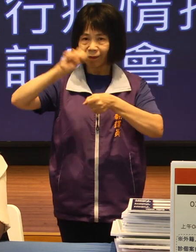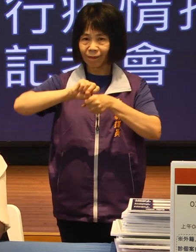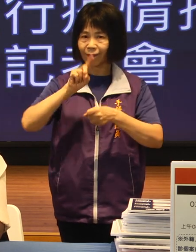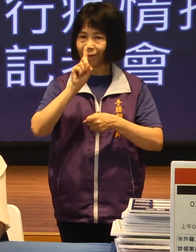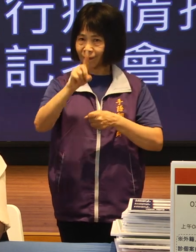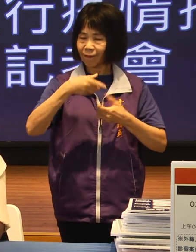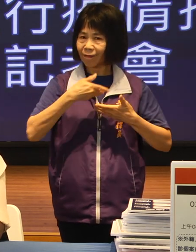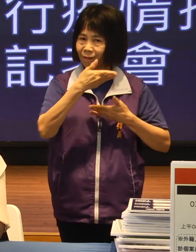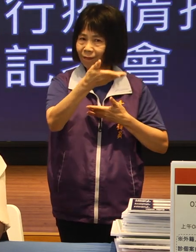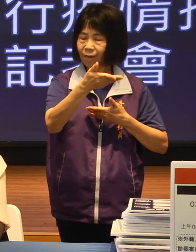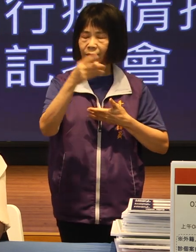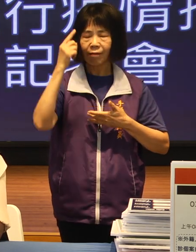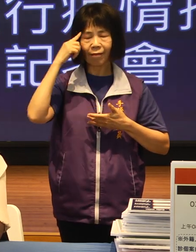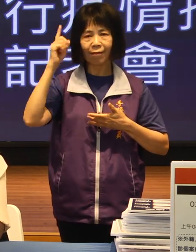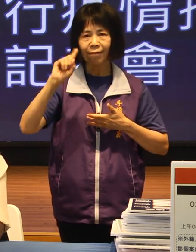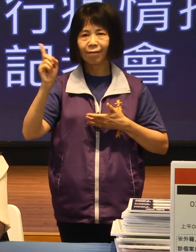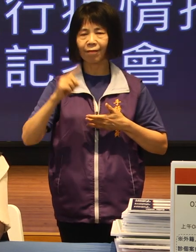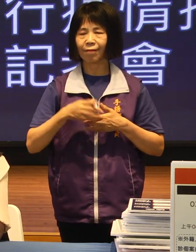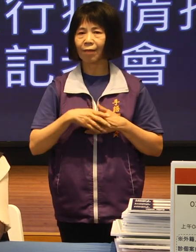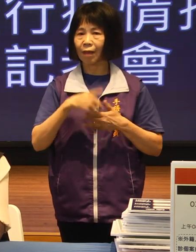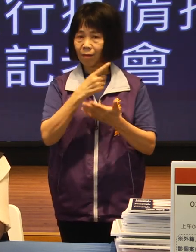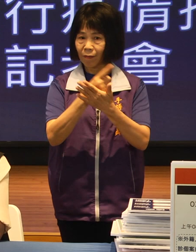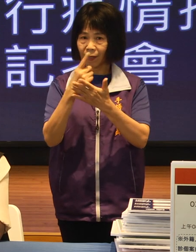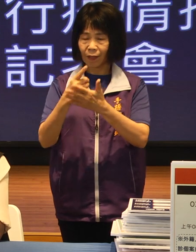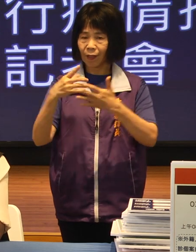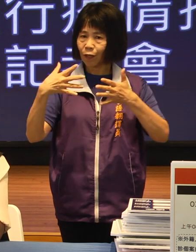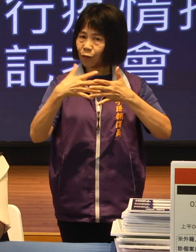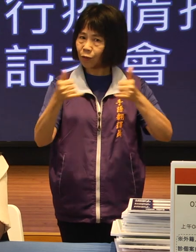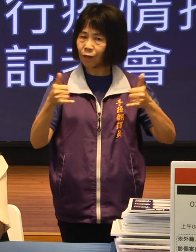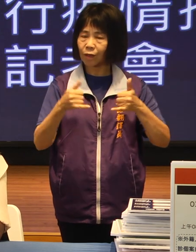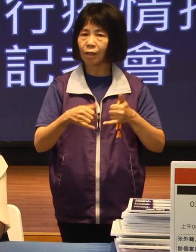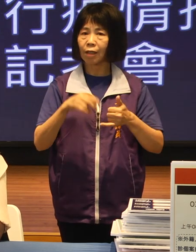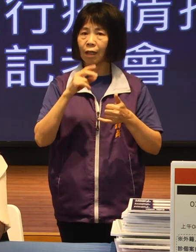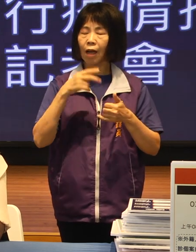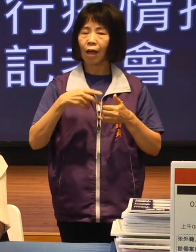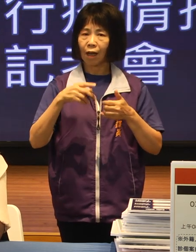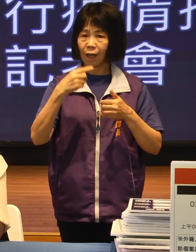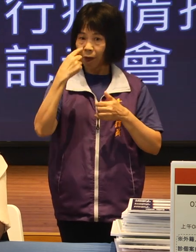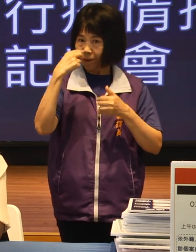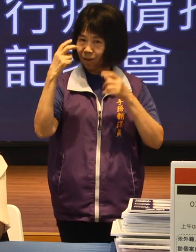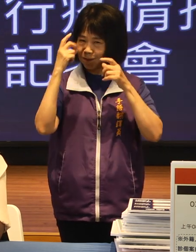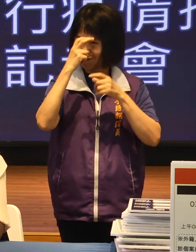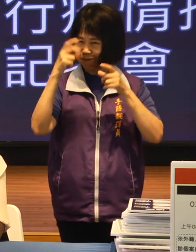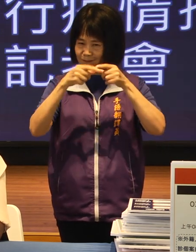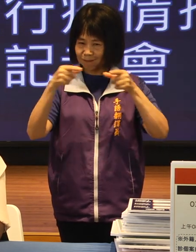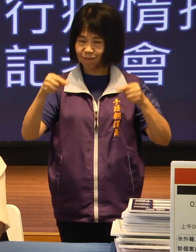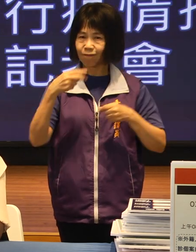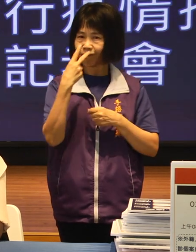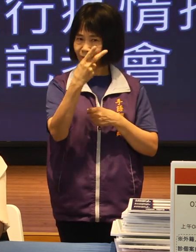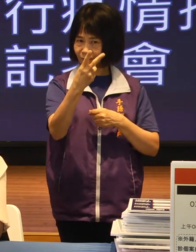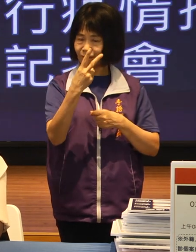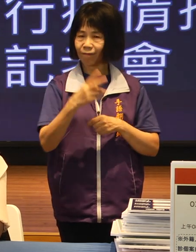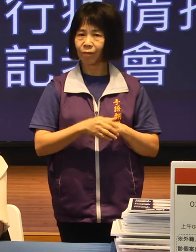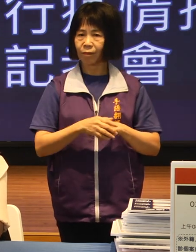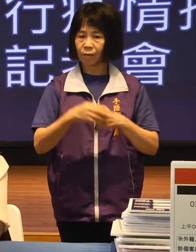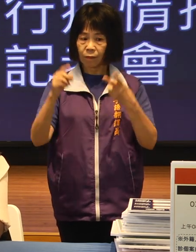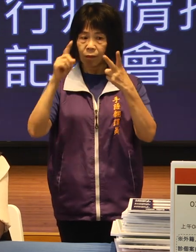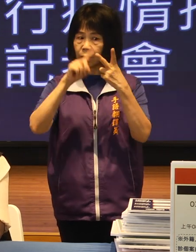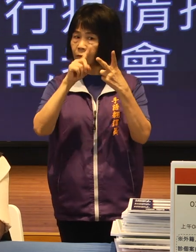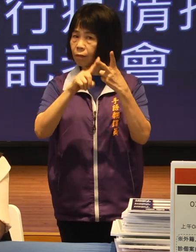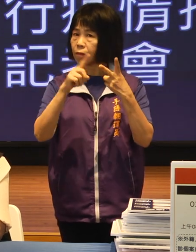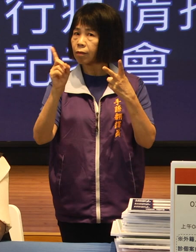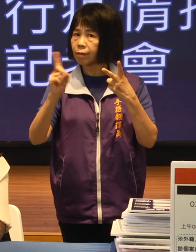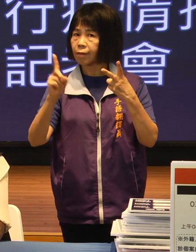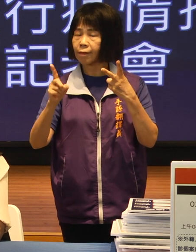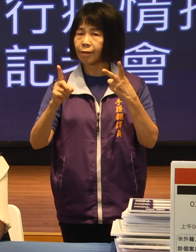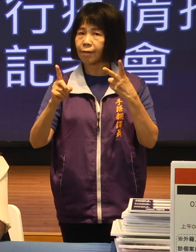一剂，也就是提供每个人总共有2剂的快筛试剂。那在第二剂的部分呢，就